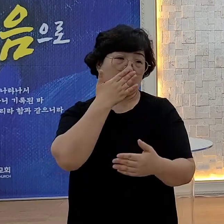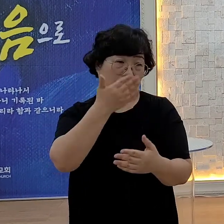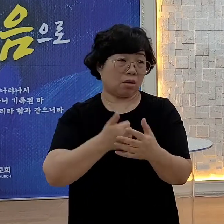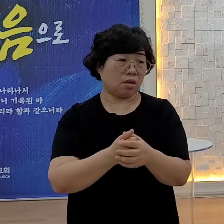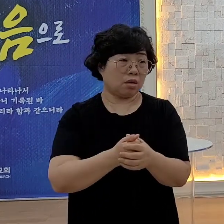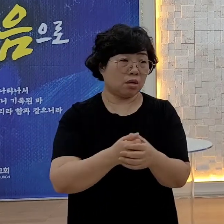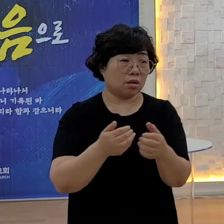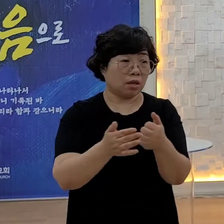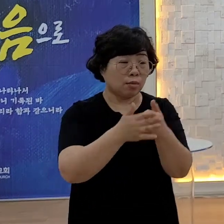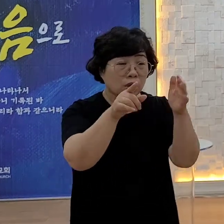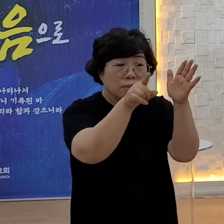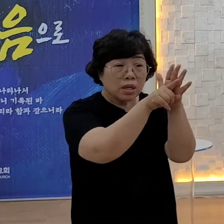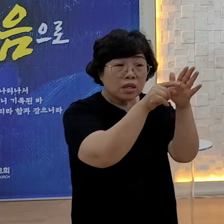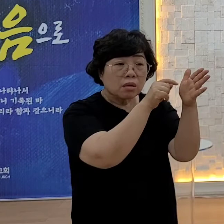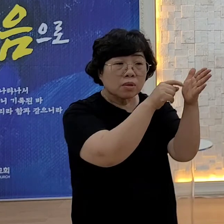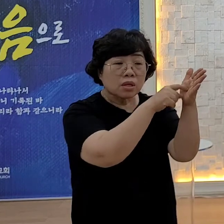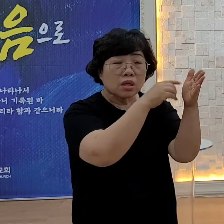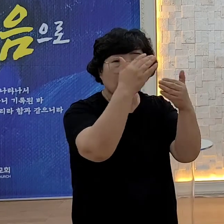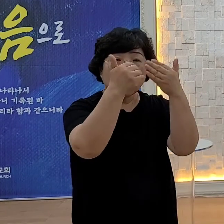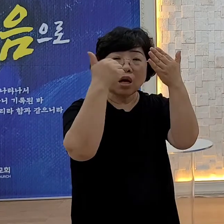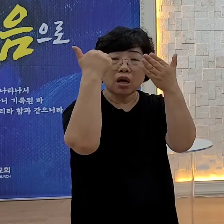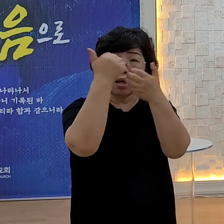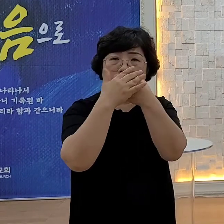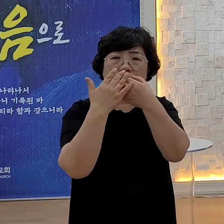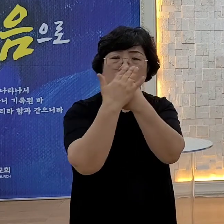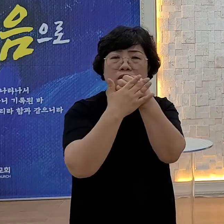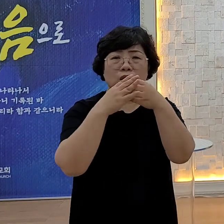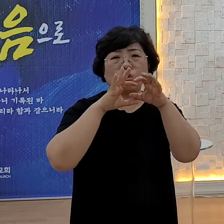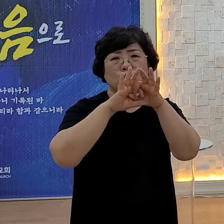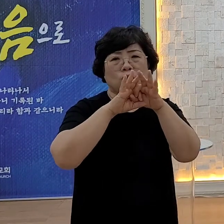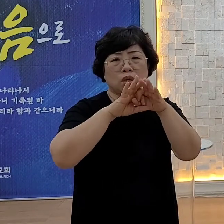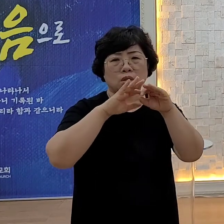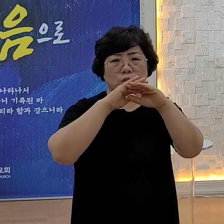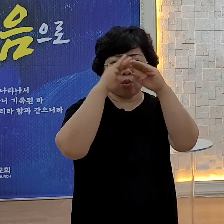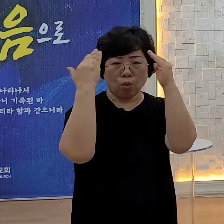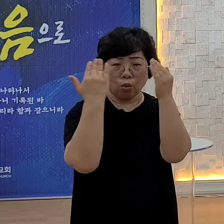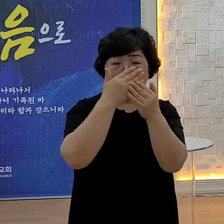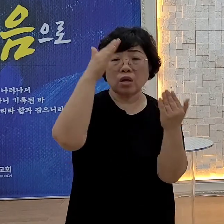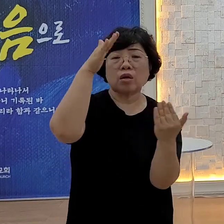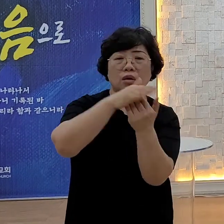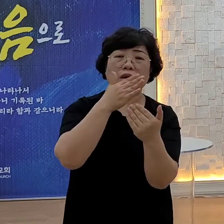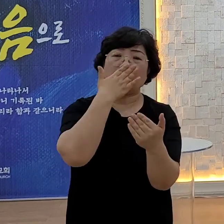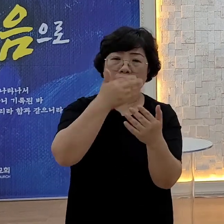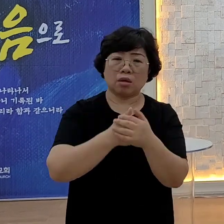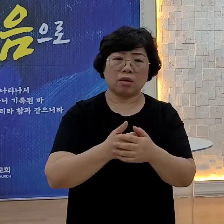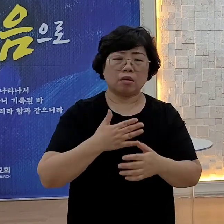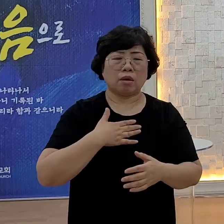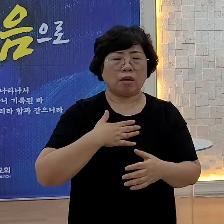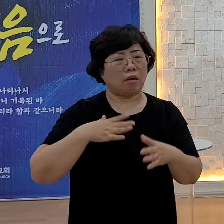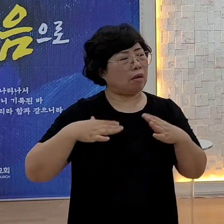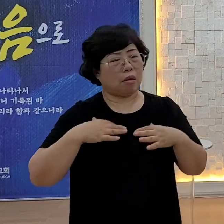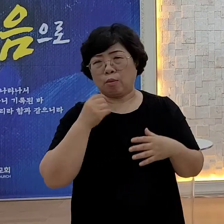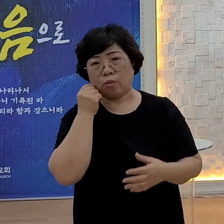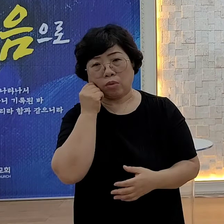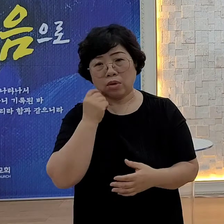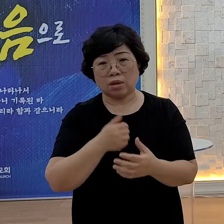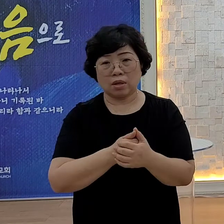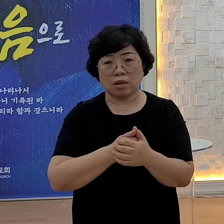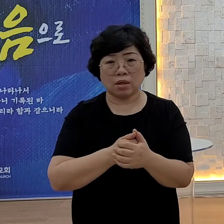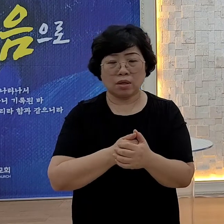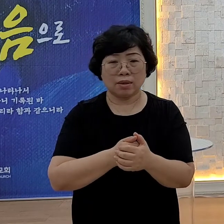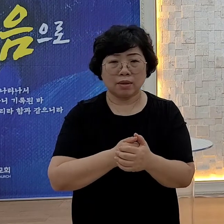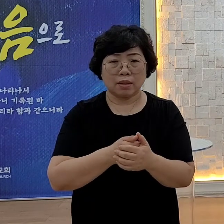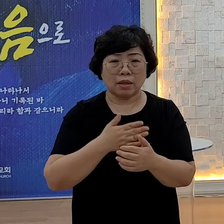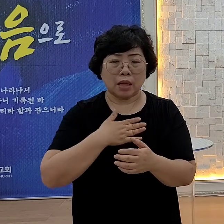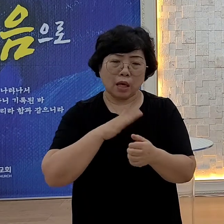믿음은 하나님의 은혜로 완성되는 것이지 내가 뭐 어떻게 자랑할 거리냐? 아무것도 없는 것이다.